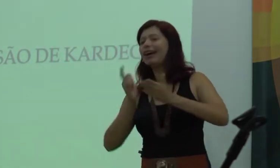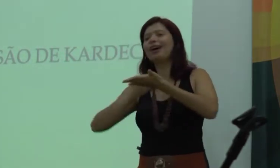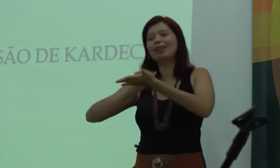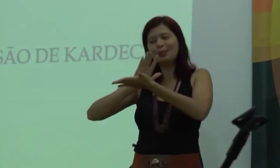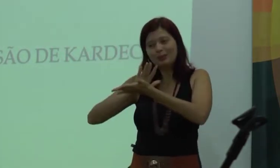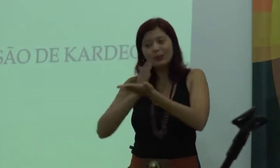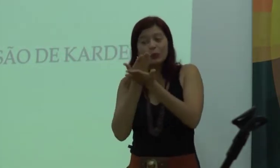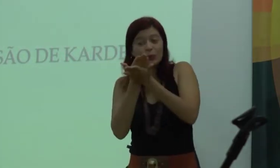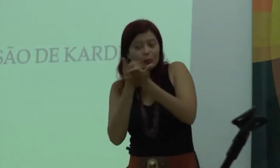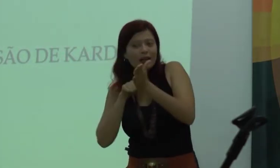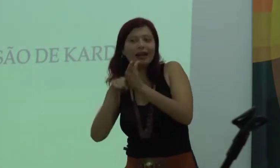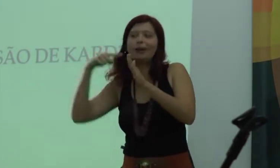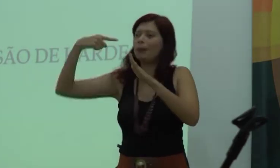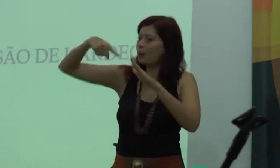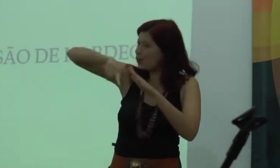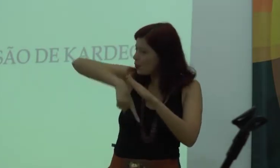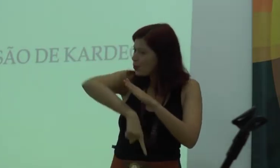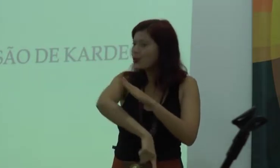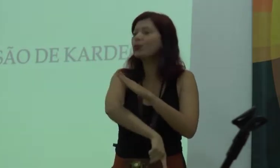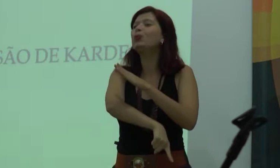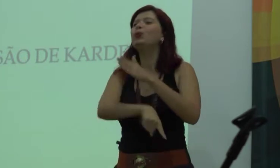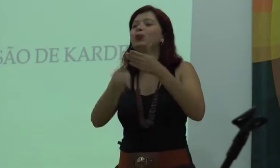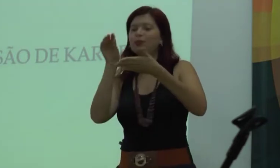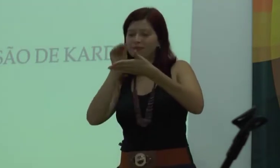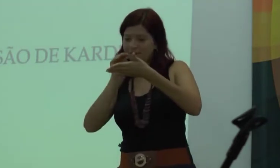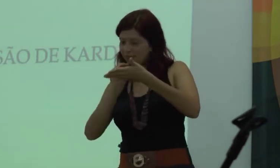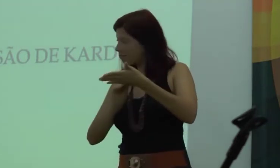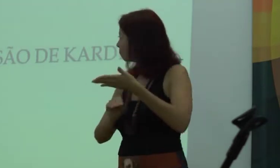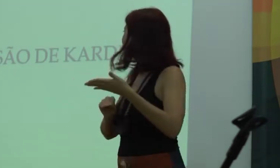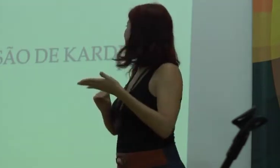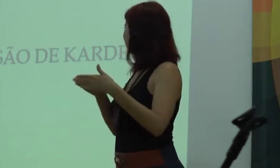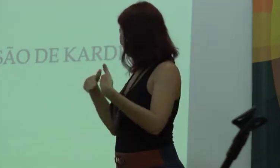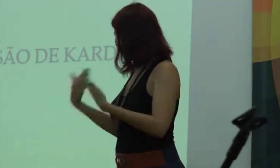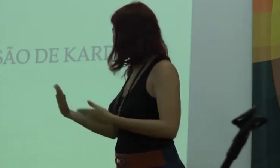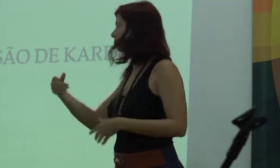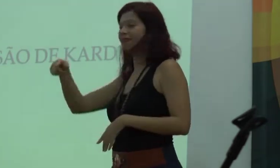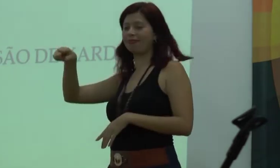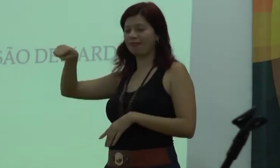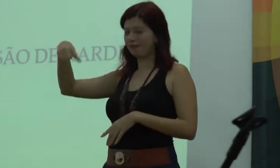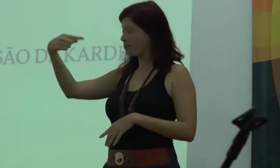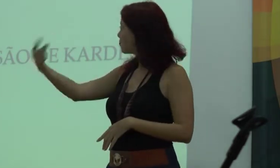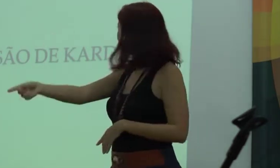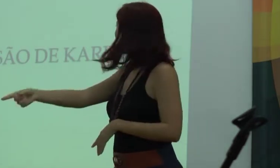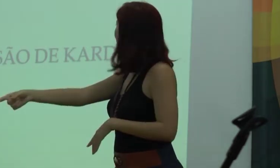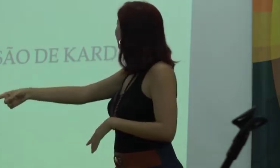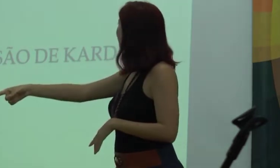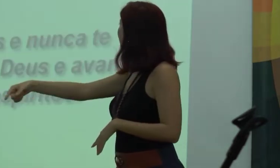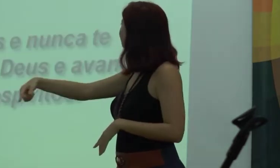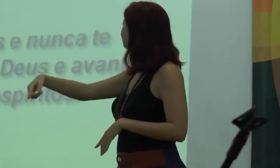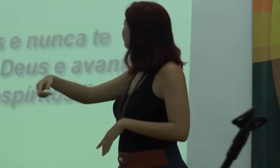escrever, o contato com os espíritos, a pesquisar, a registrar tudo.